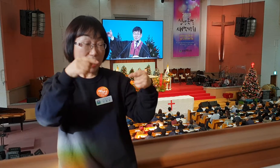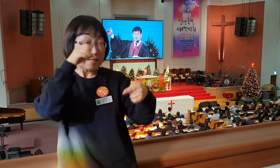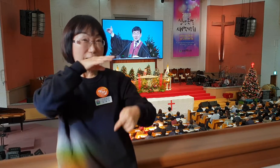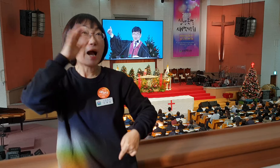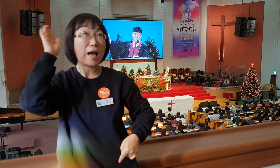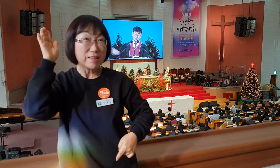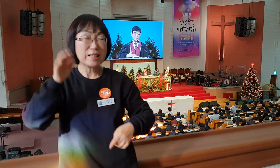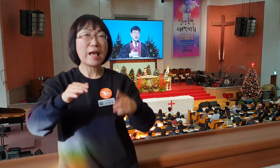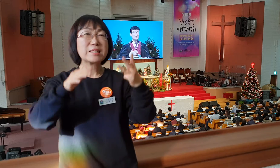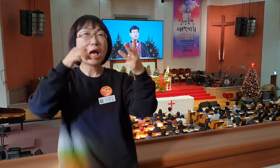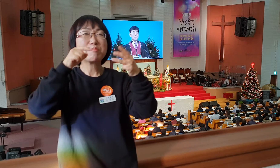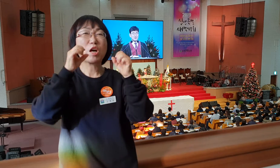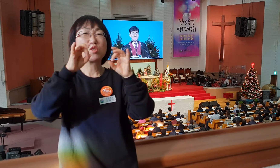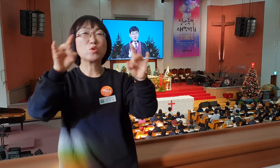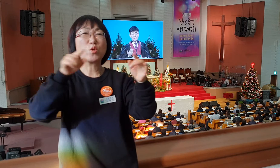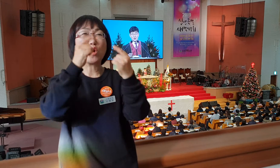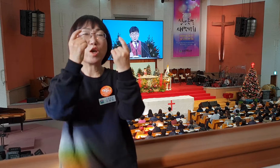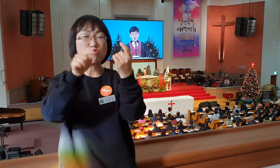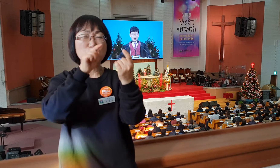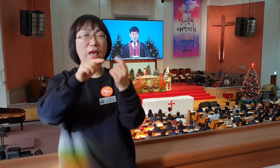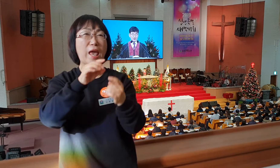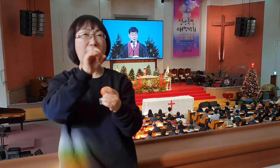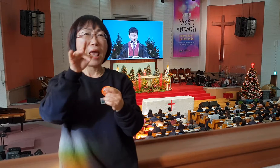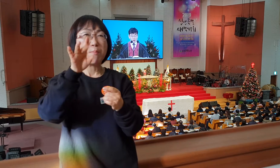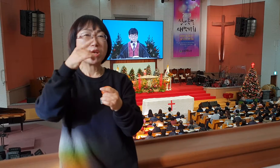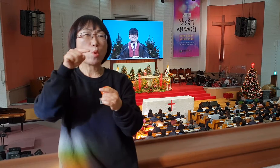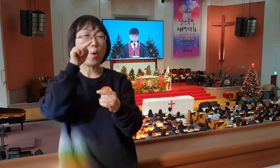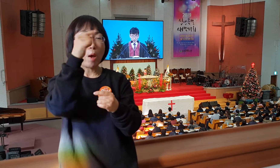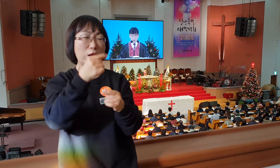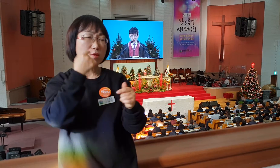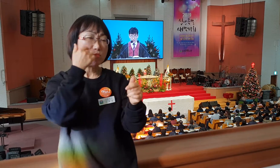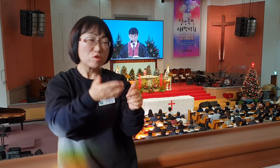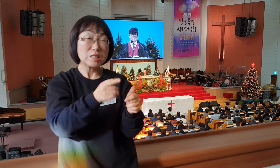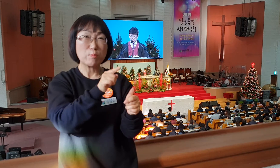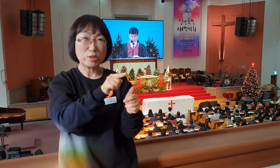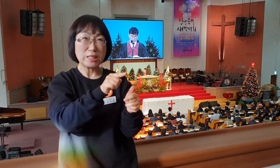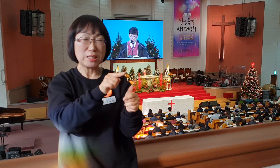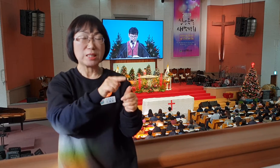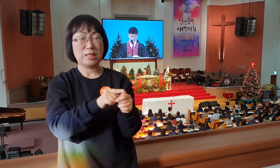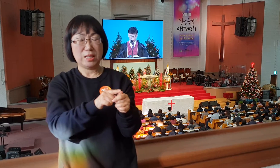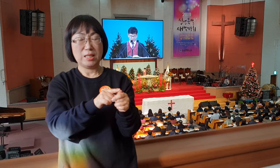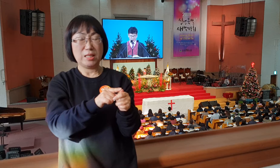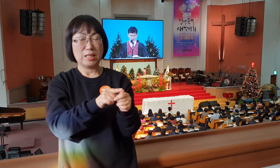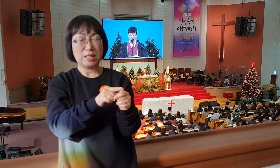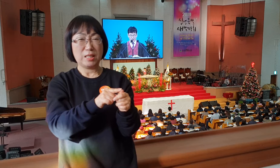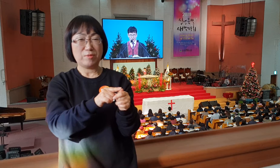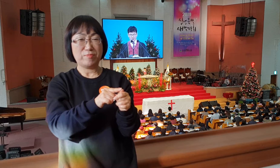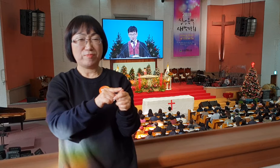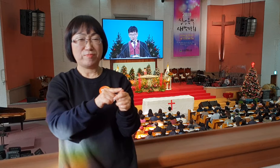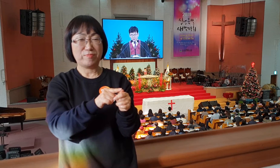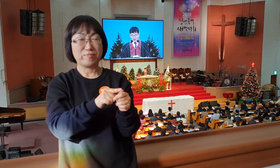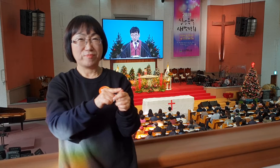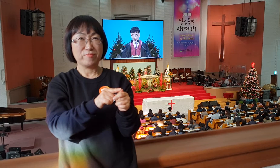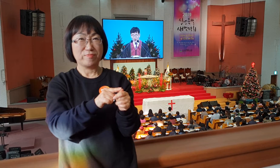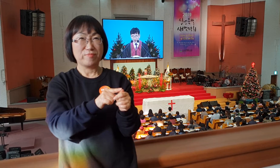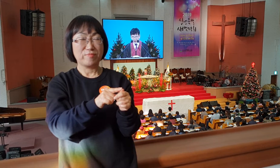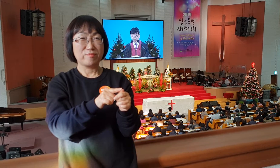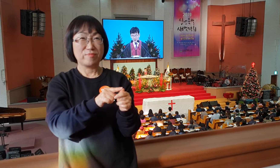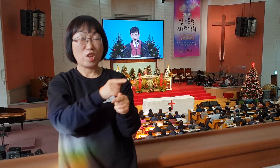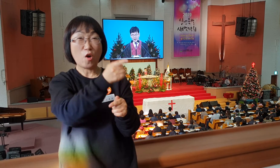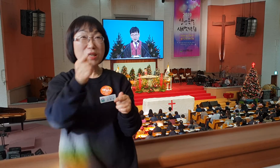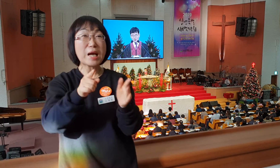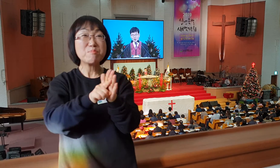그리고 이제 3차가 시작되면서 에베소로 왔어요. 그리고는 그 사람들에게 묻는 질문이 이렇습니다. 2절이죠. 가로대